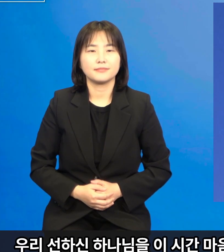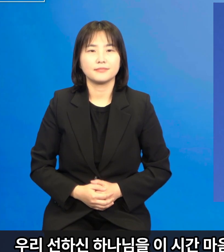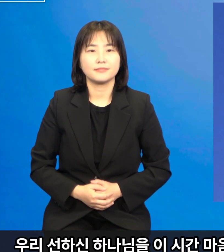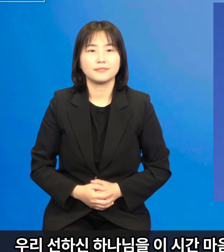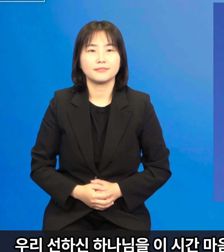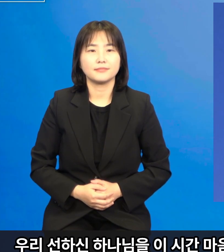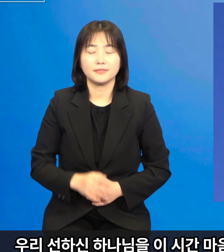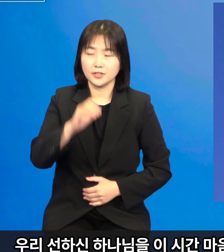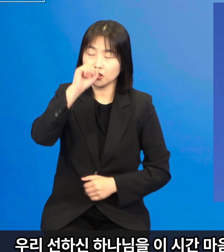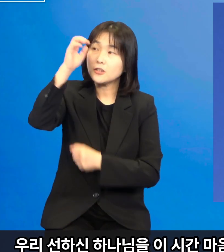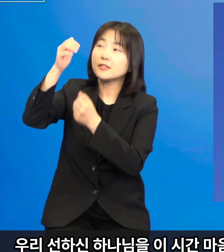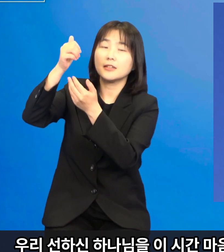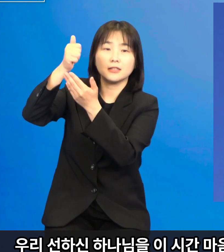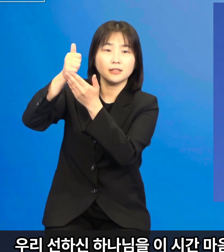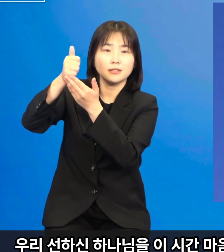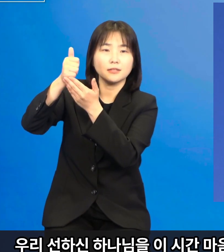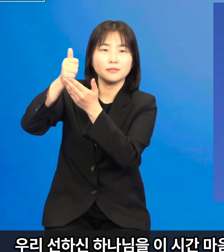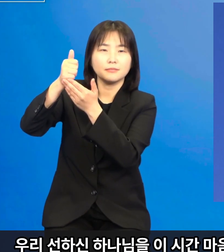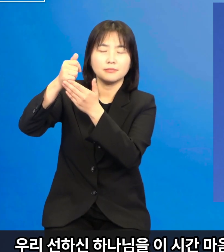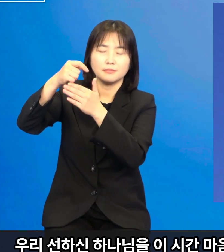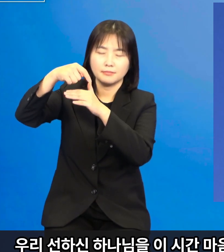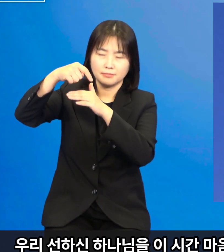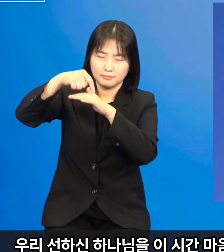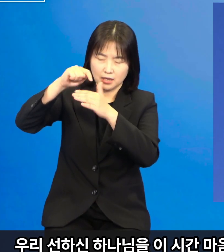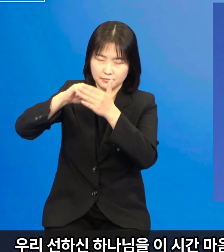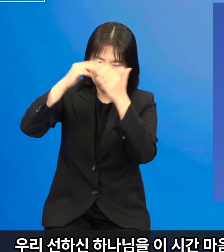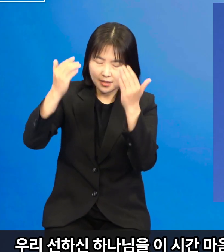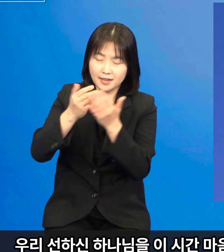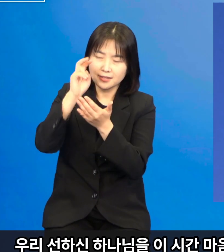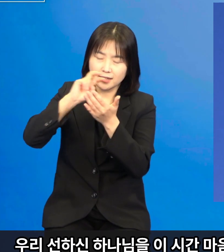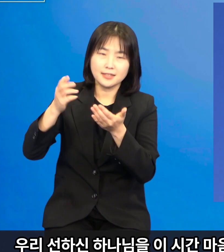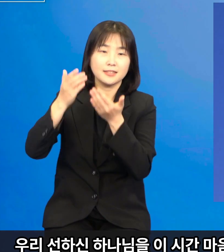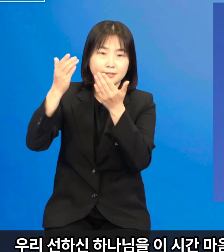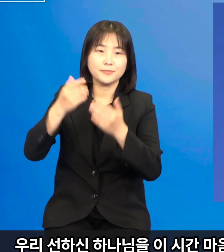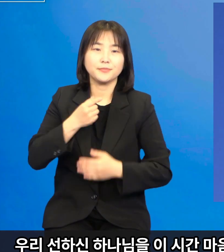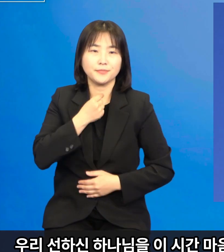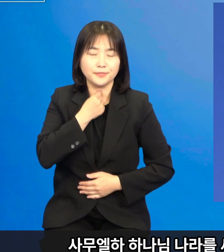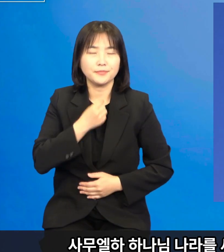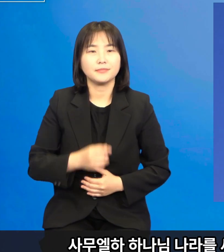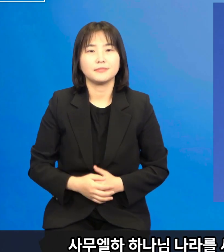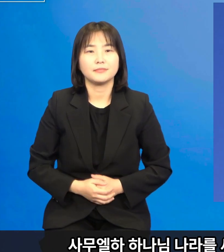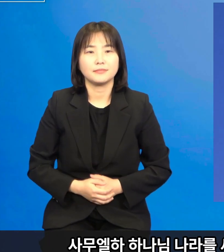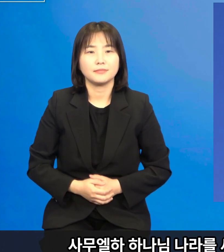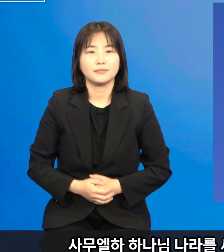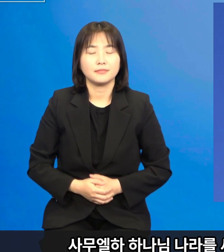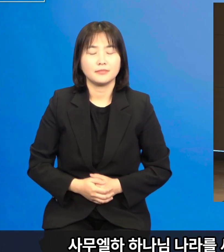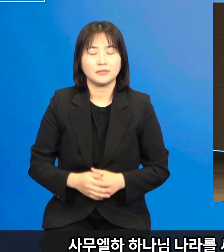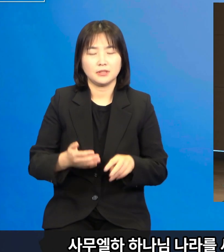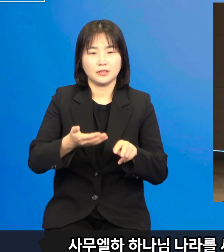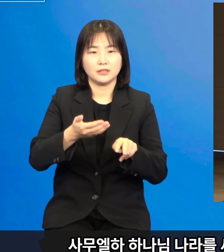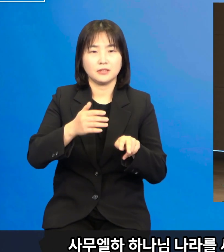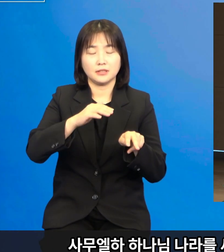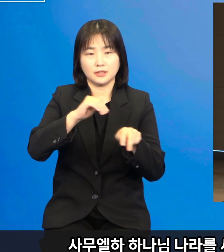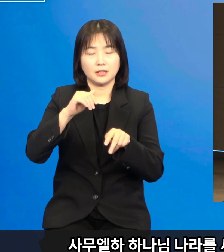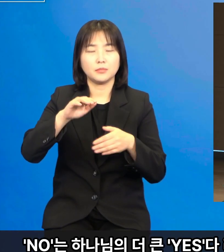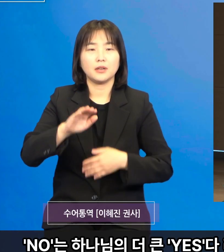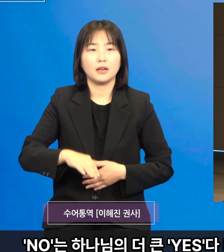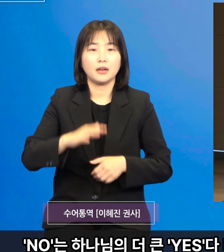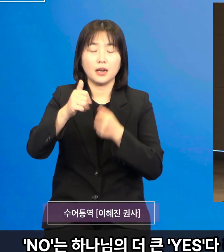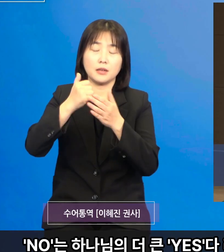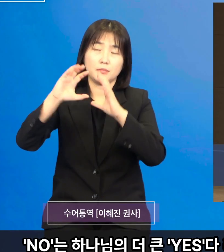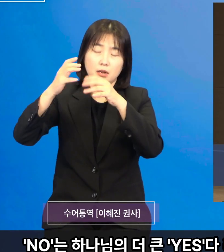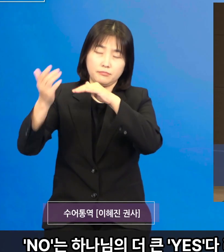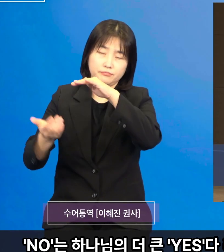우리 선하신 하나님을 이 시간 마음껏 찬양하고 경배하기를 원합니다. 사무엘하 하나님 나라를 세우는 사람